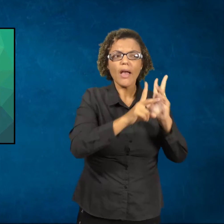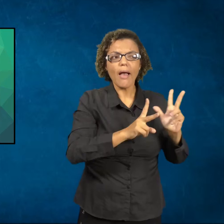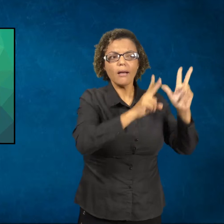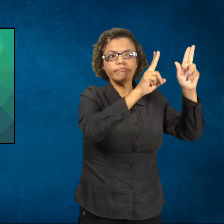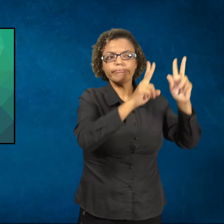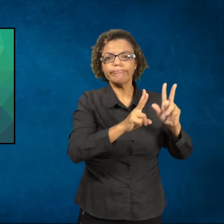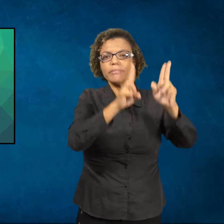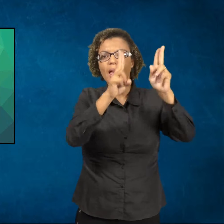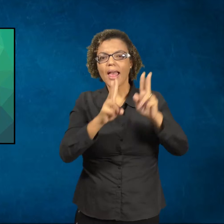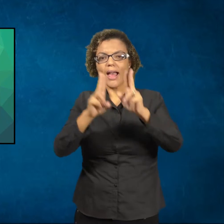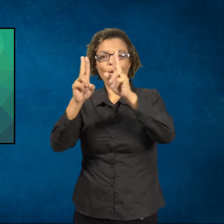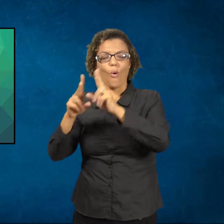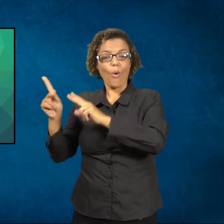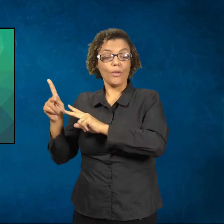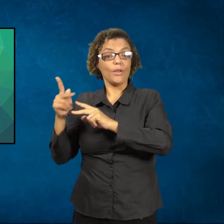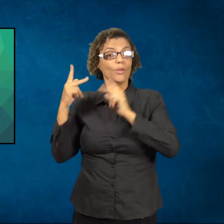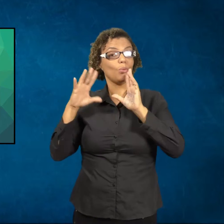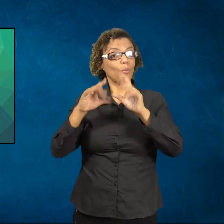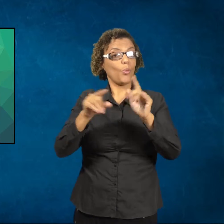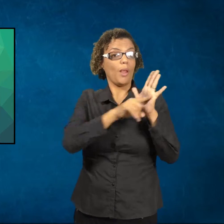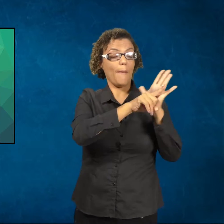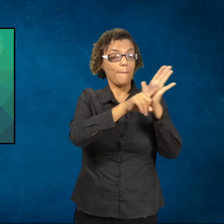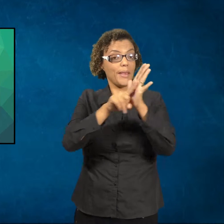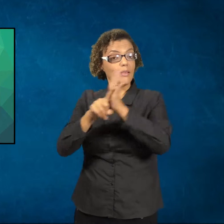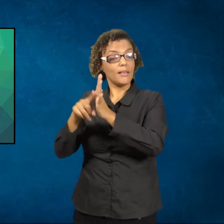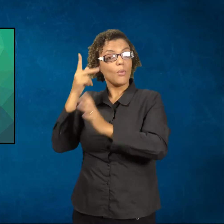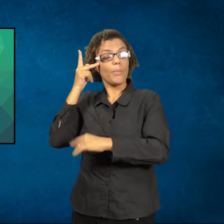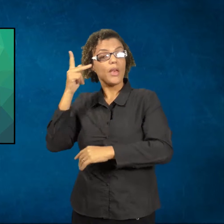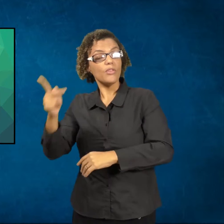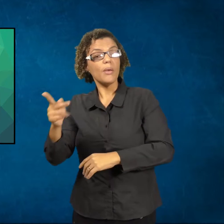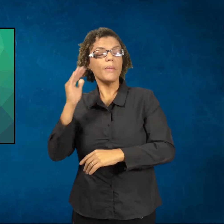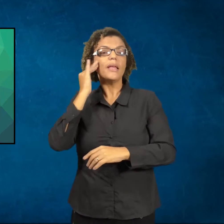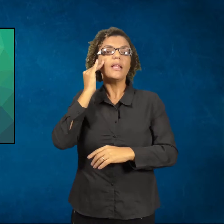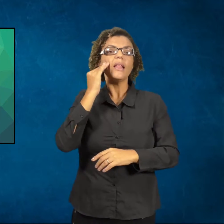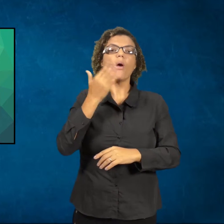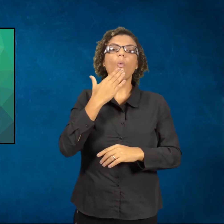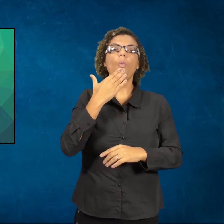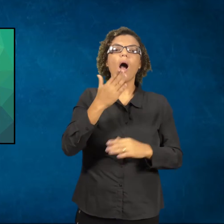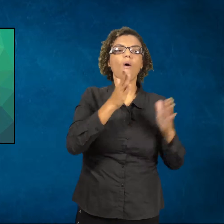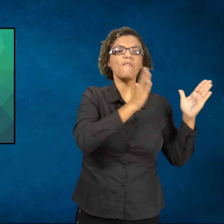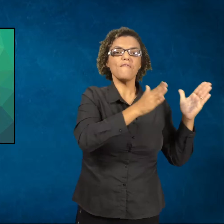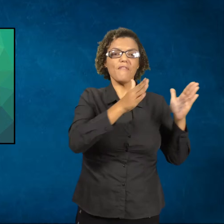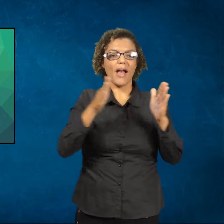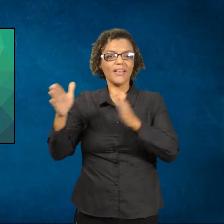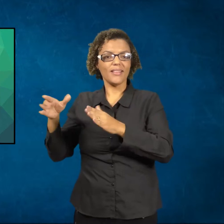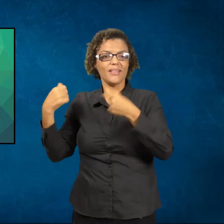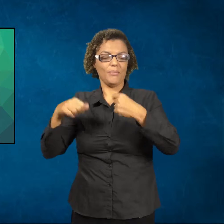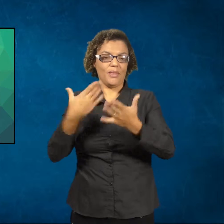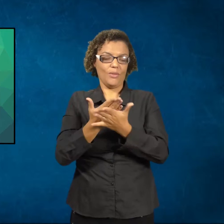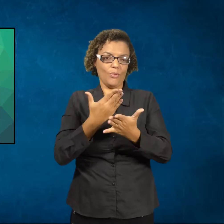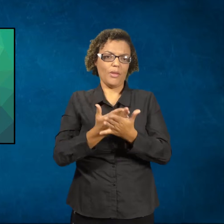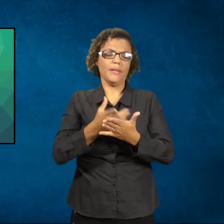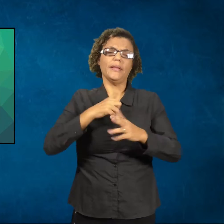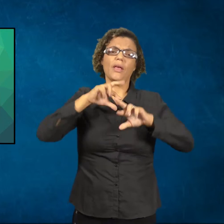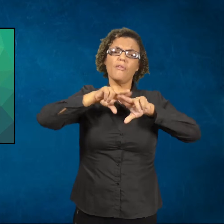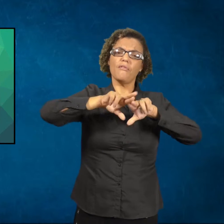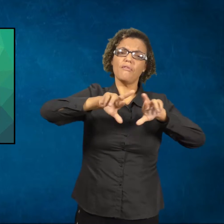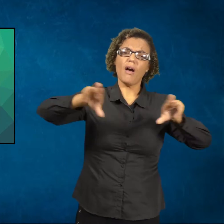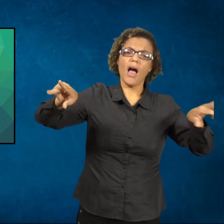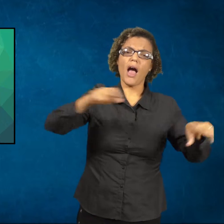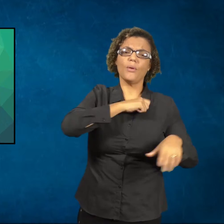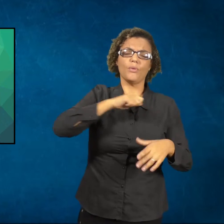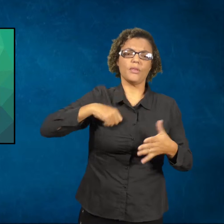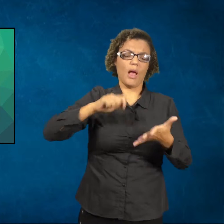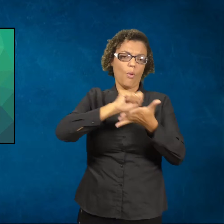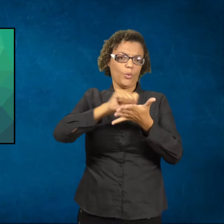estabelecer, num primeiro momento, quais seriam as fases a serem estudadas. Tem vários autores, eu cito alguns deles inclusive